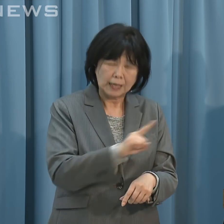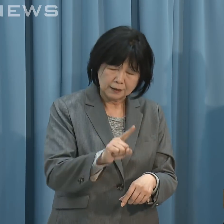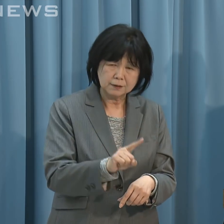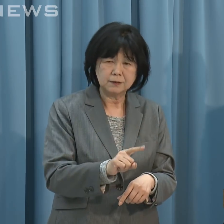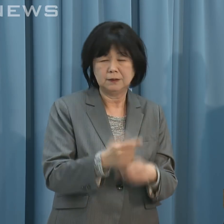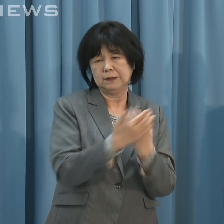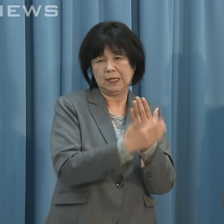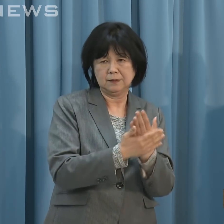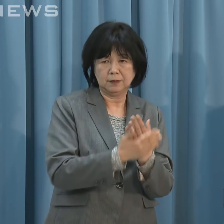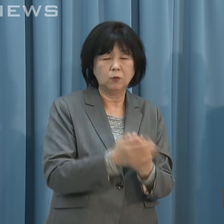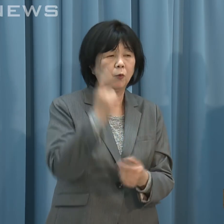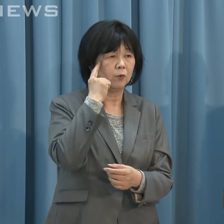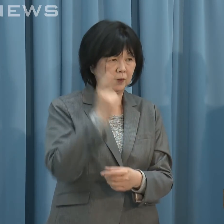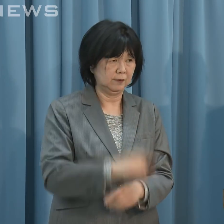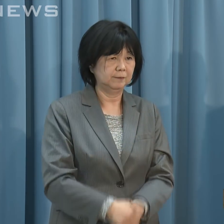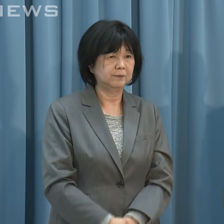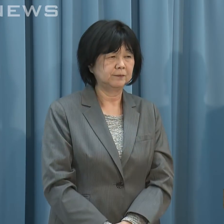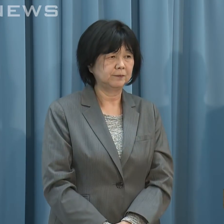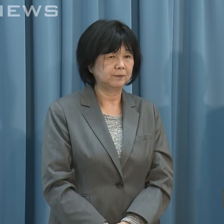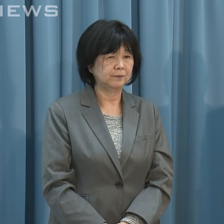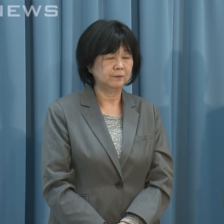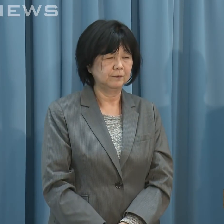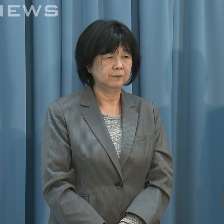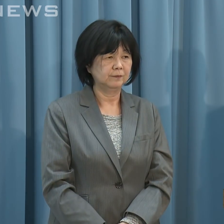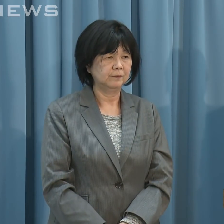ということであります。